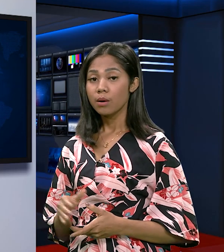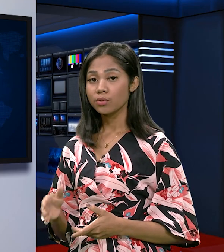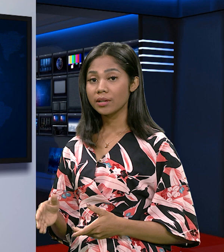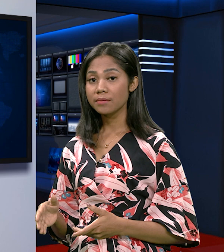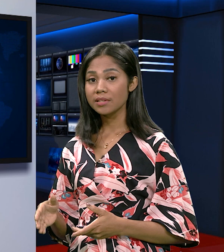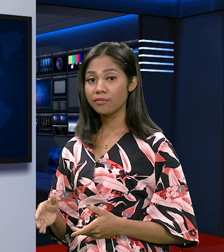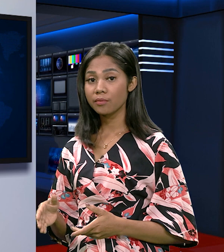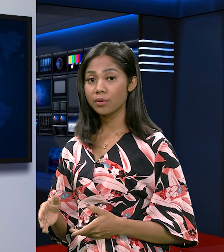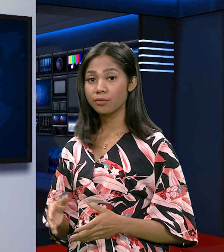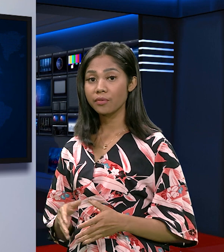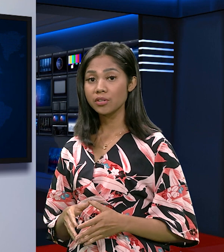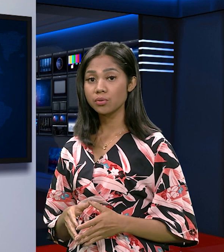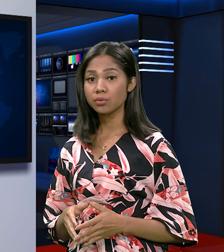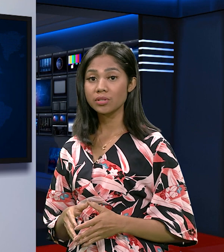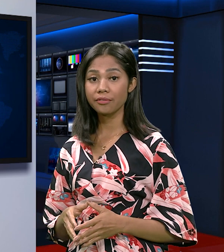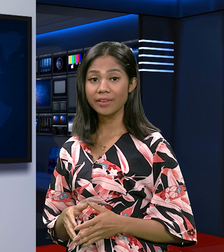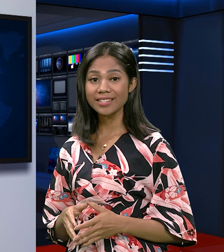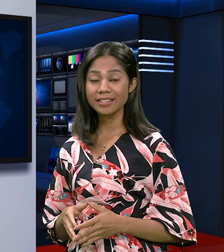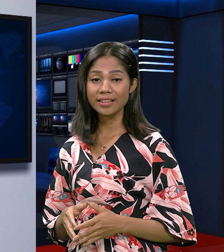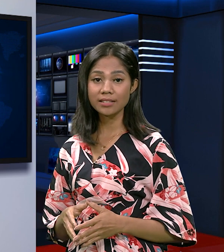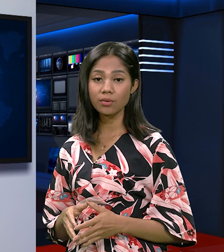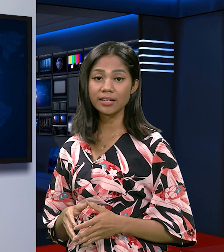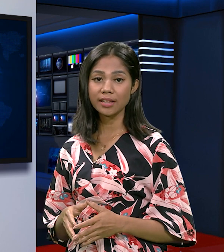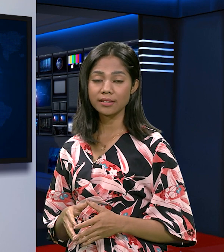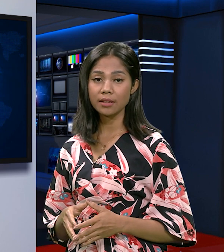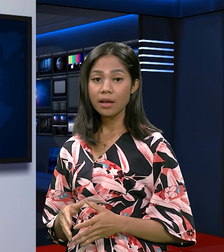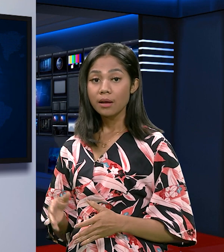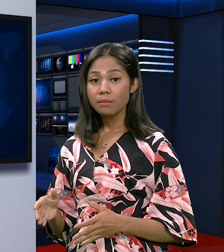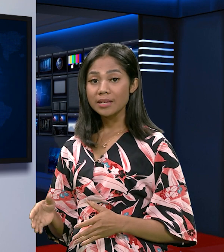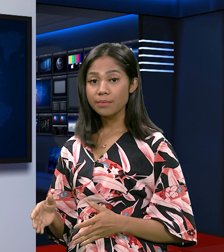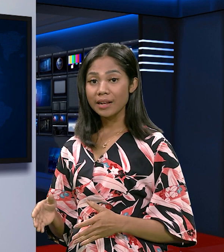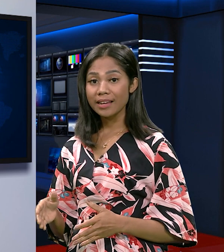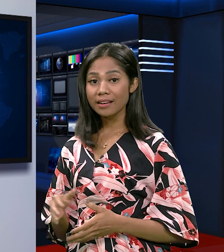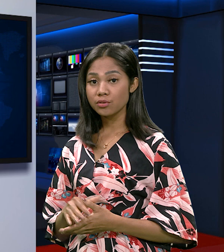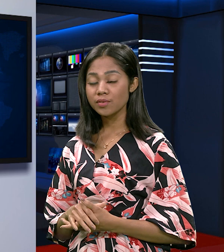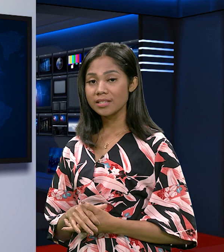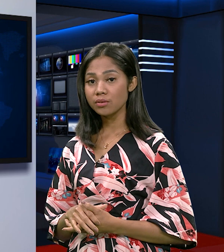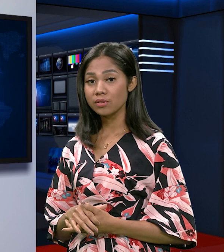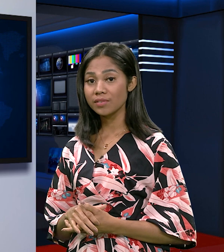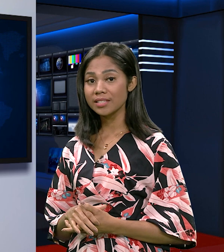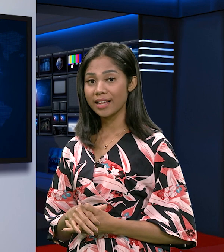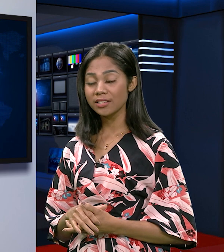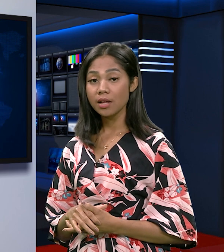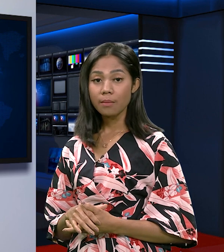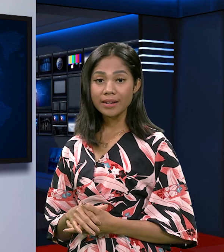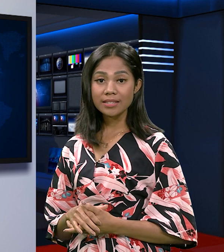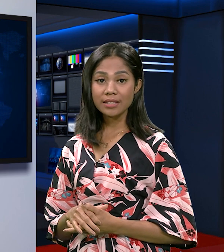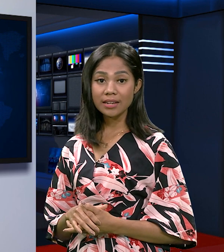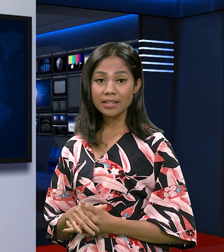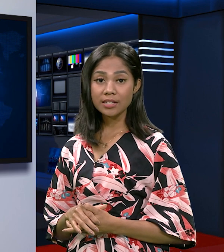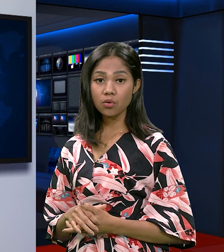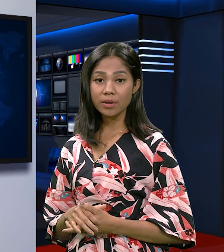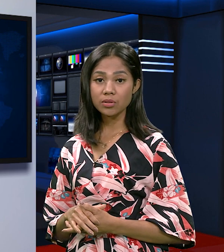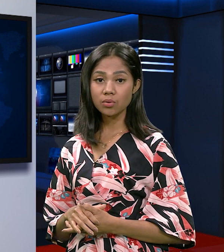Seixal, mostraram-se a favor do fecho dos cafés nesta localidade, mas apelaram aos vizinhos e visitantes para